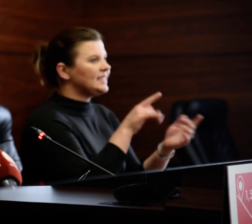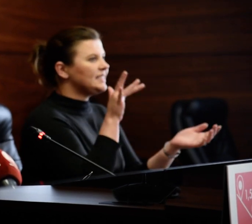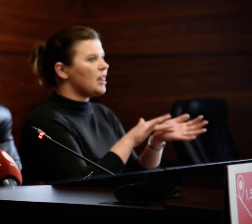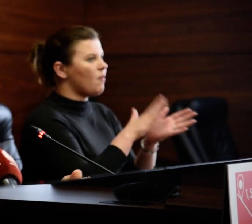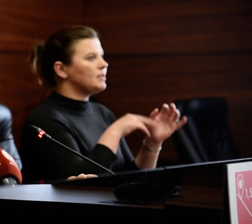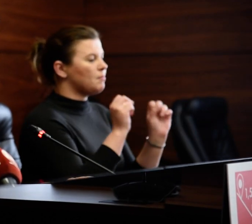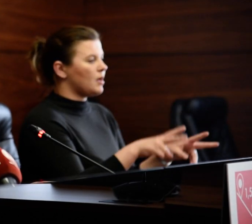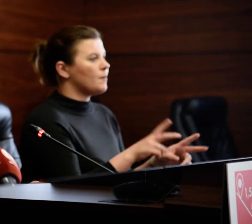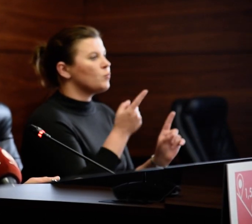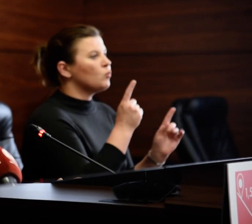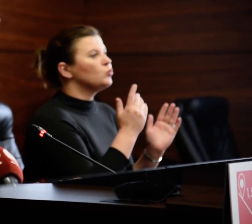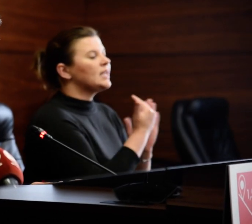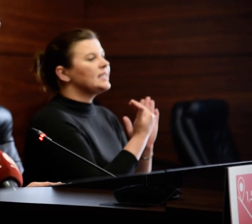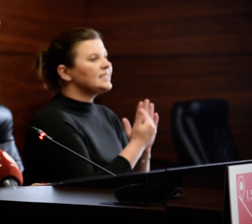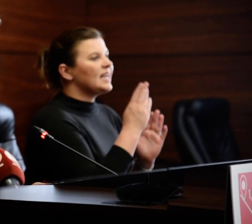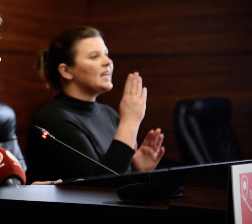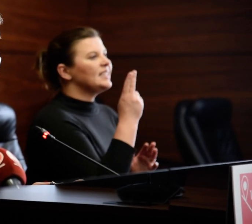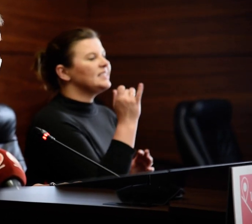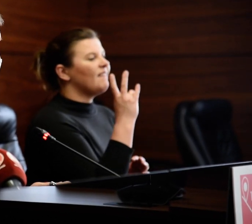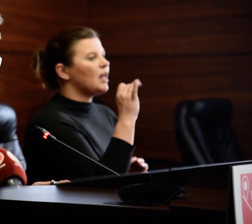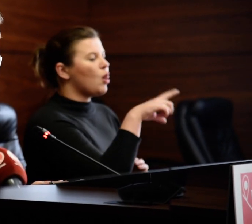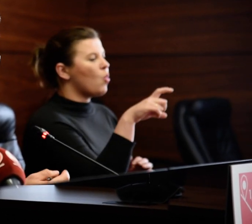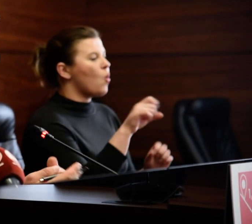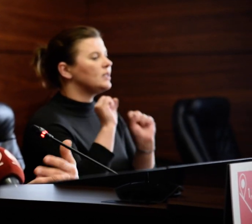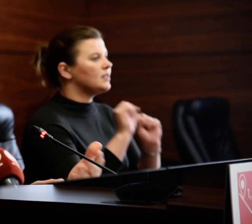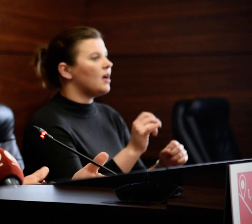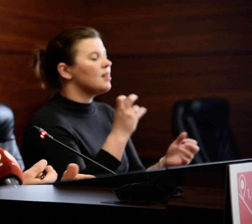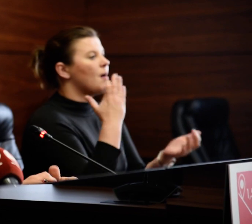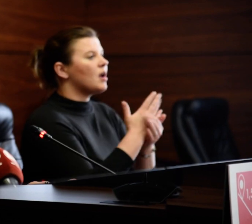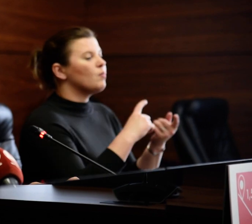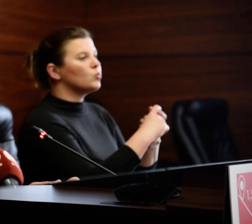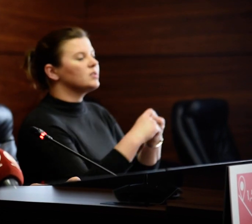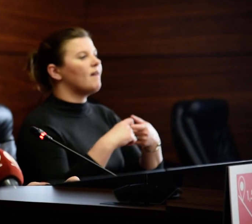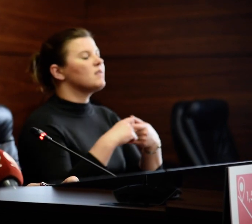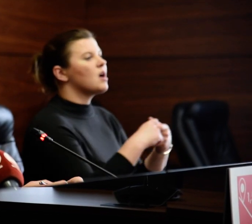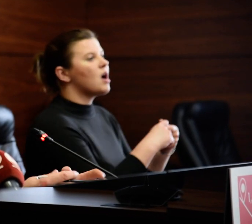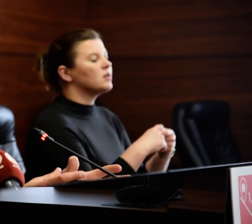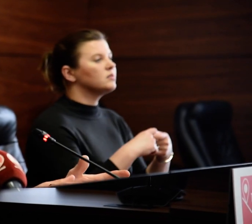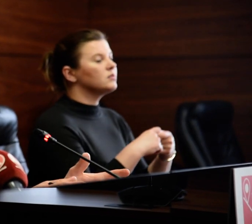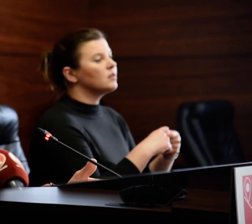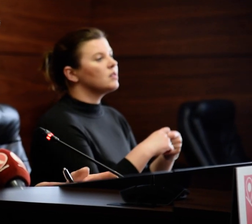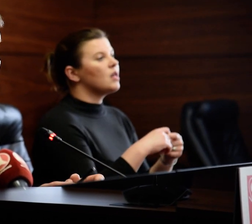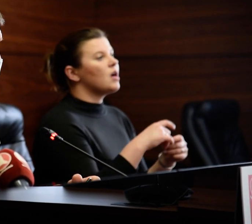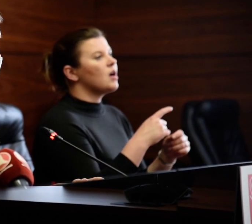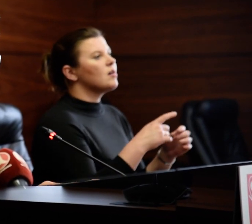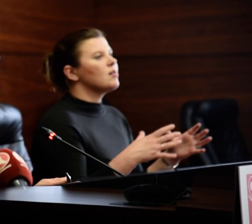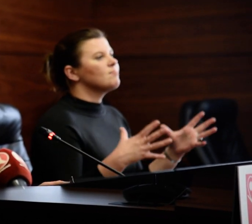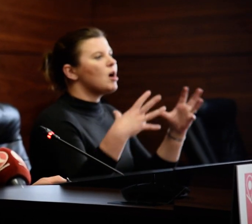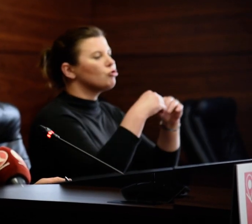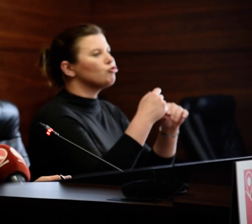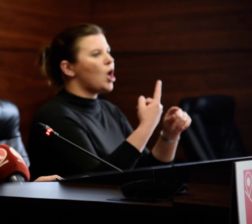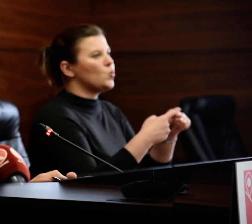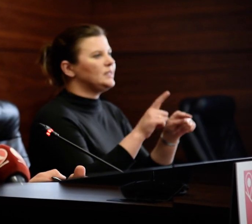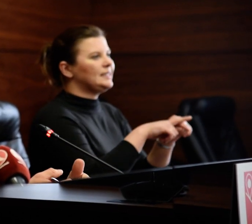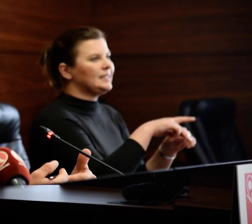що система цивільного захисту, вона напряму зав'язана з мережею цих центрів.